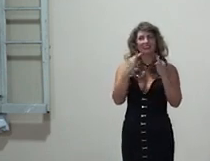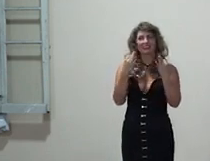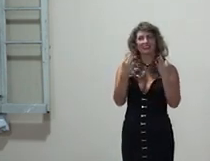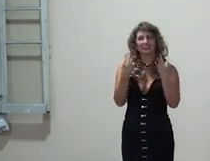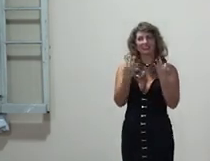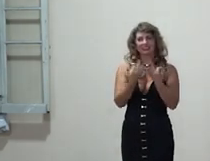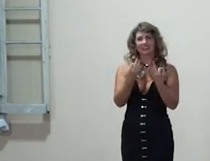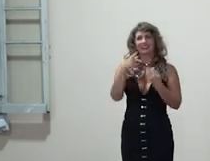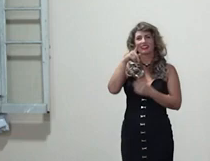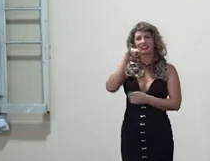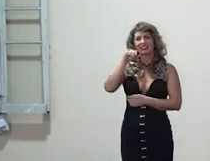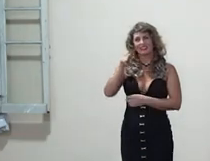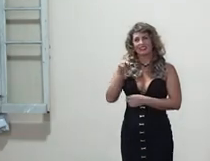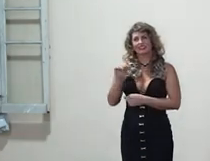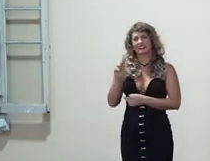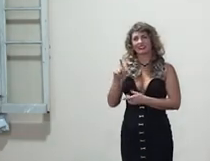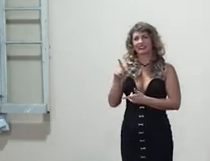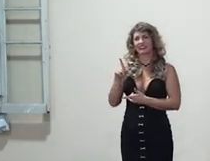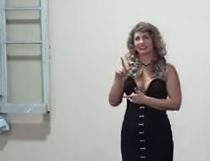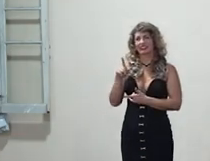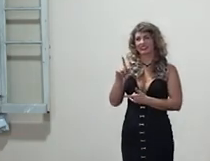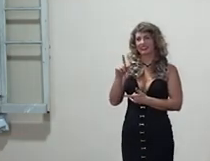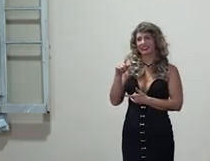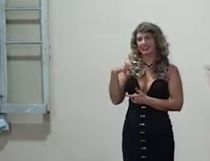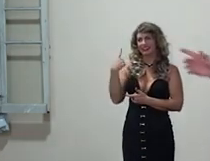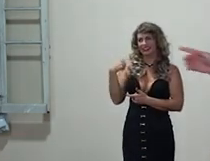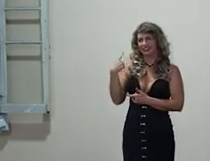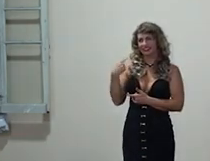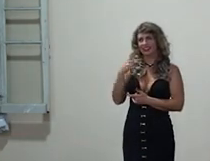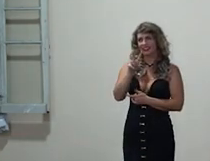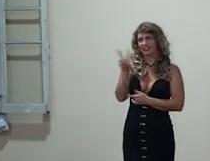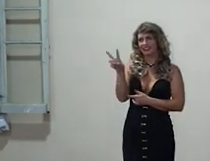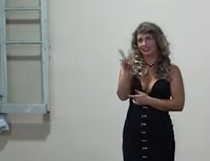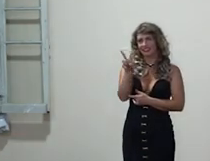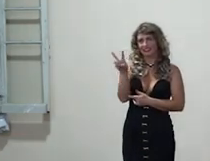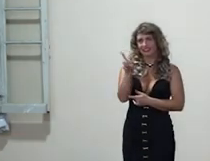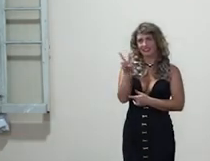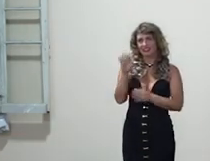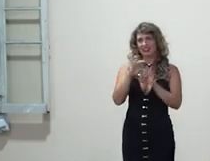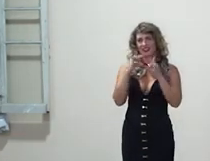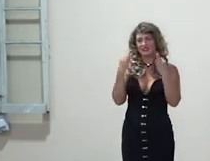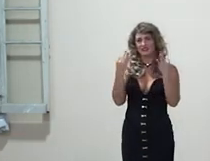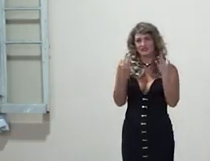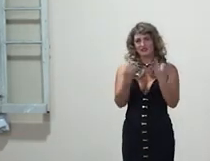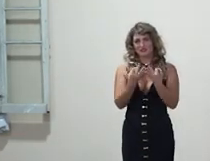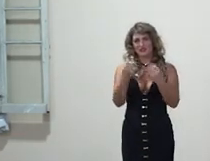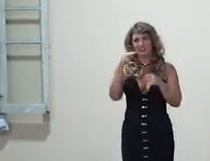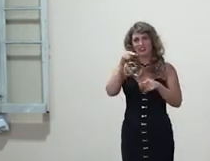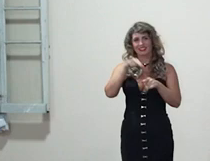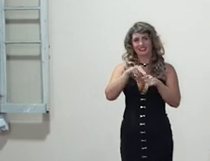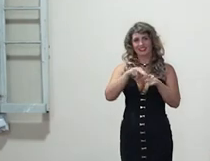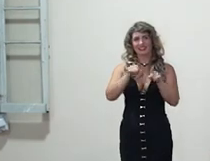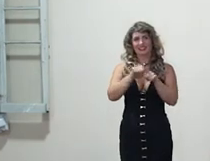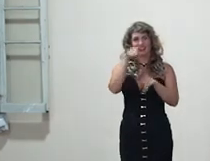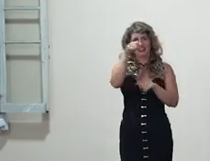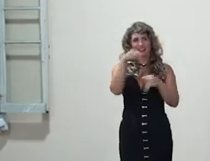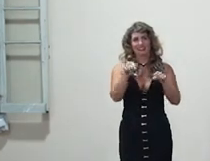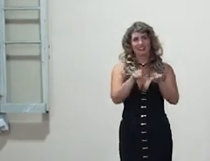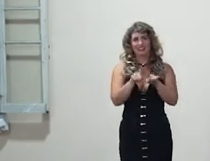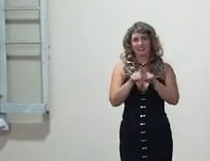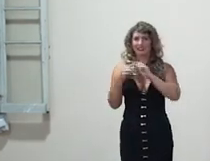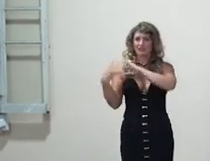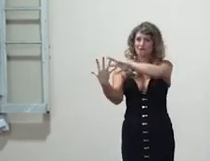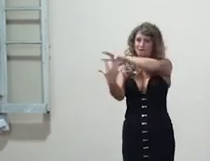lá de Antonina. Tem outro Pinto Louco ali na filmagem, para cá também. O mundo